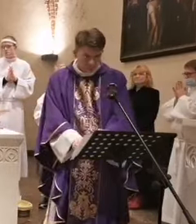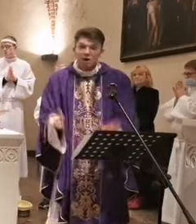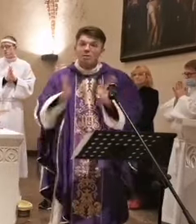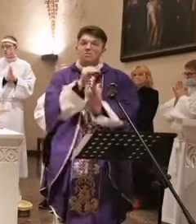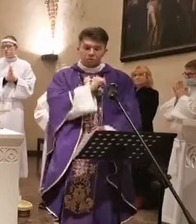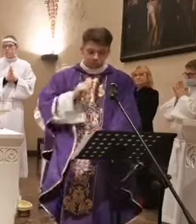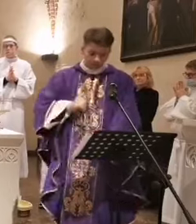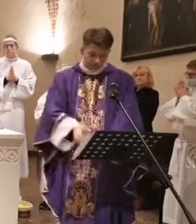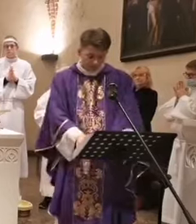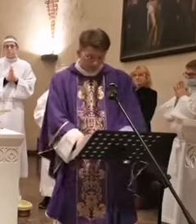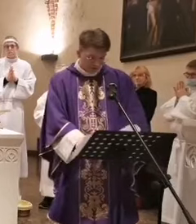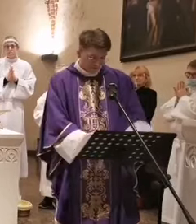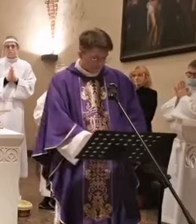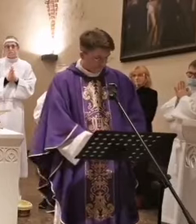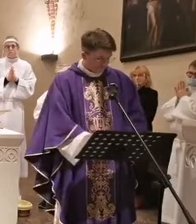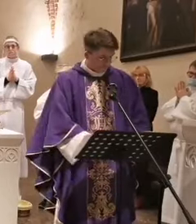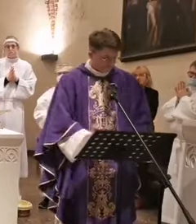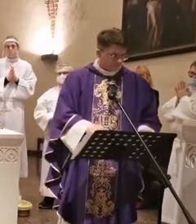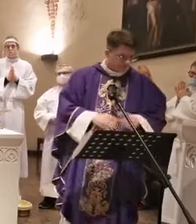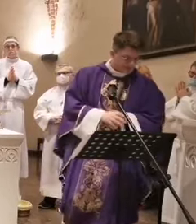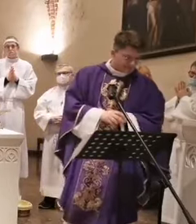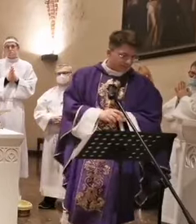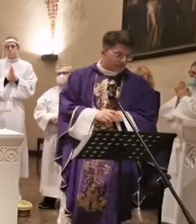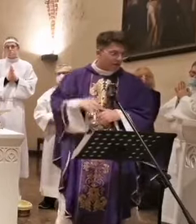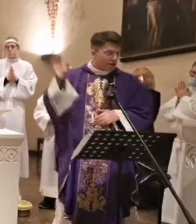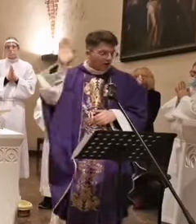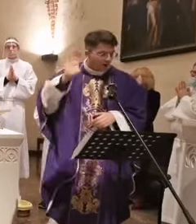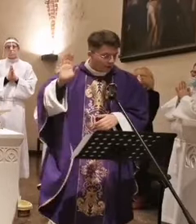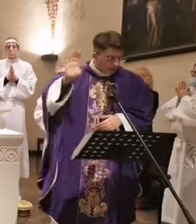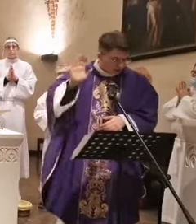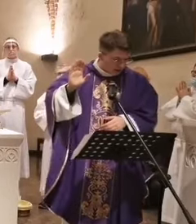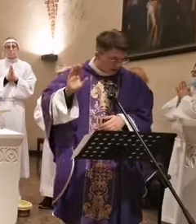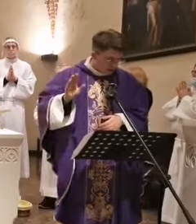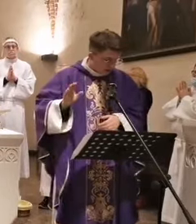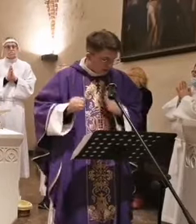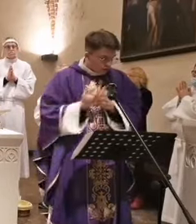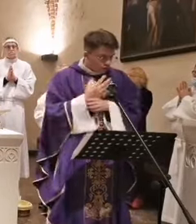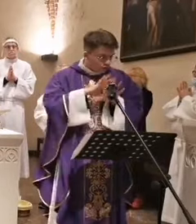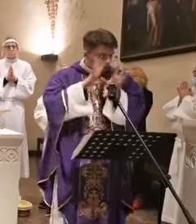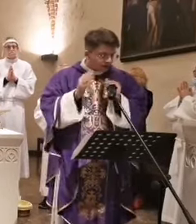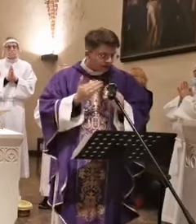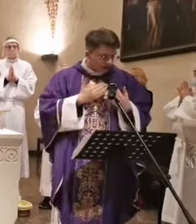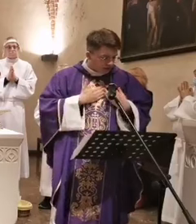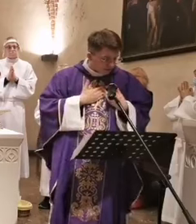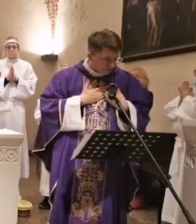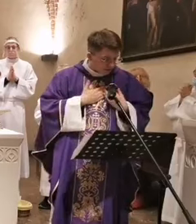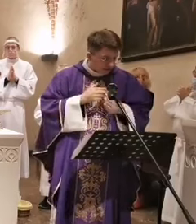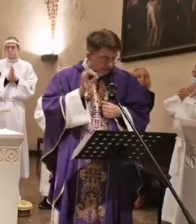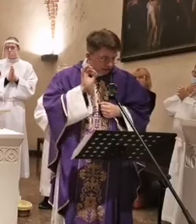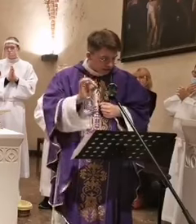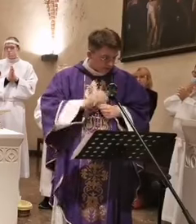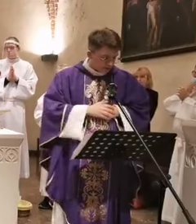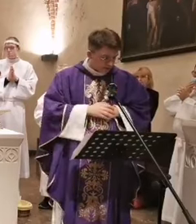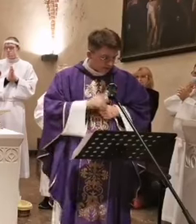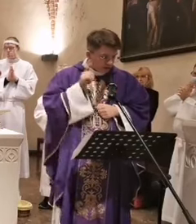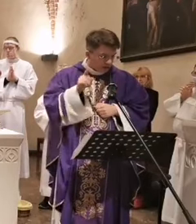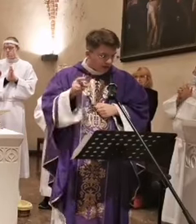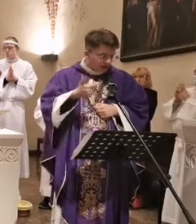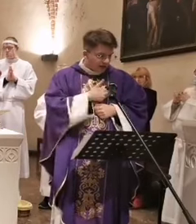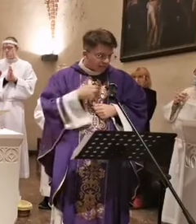Preghiamo. Módl się. O Dio, fonte di misericordia e di ogni bene, e